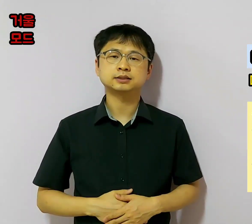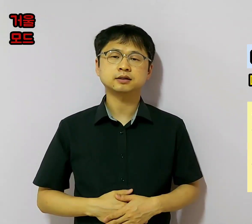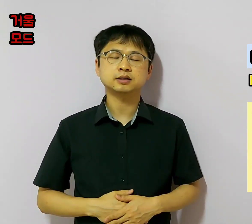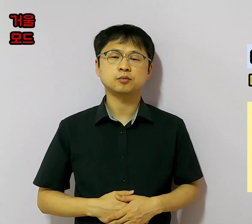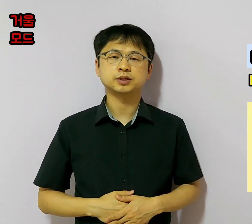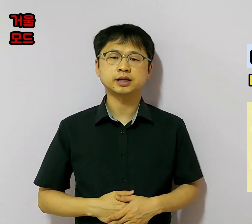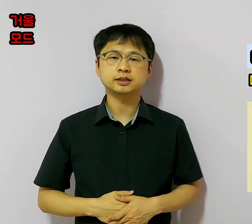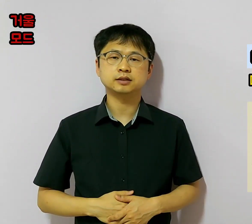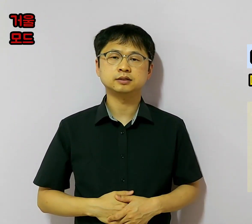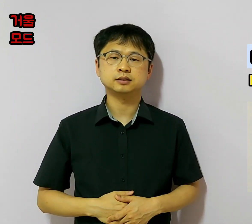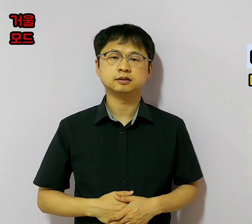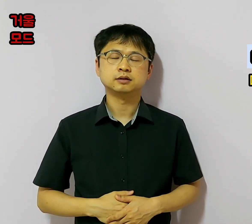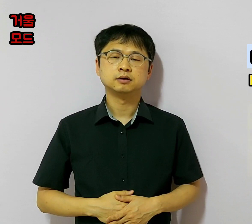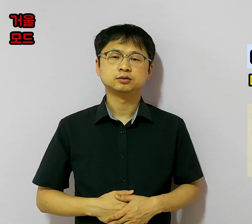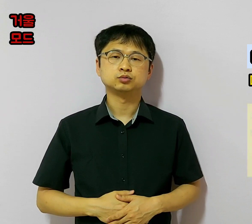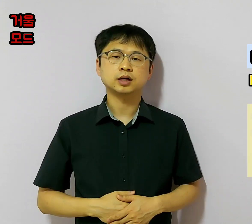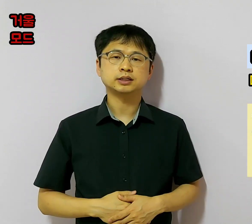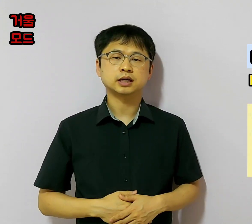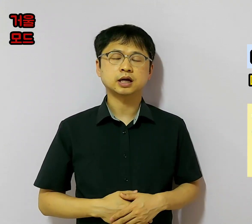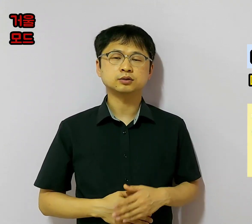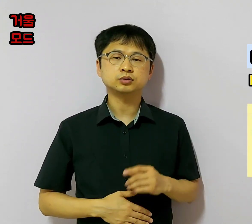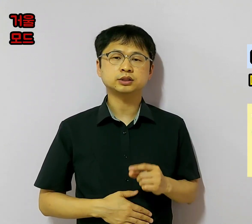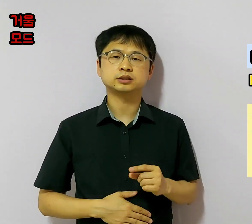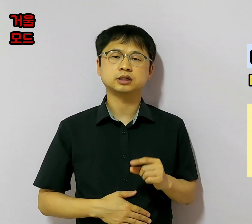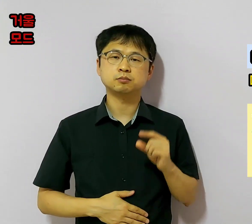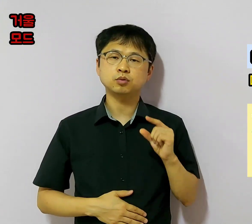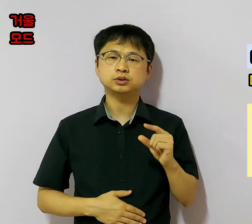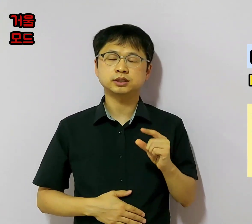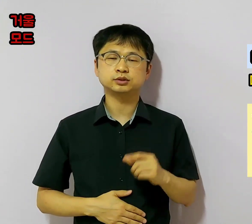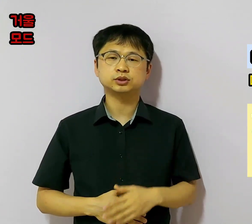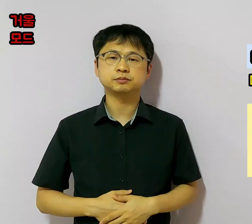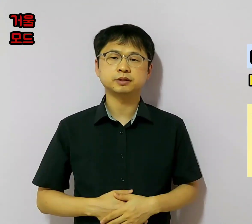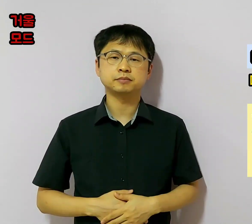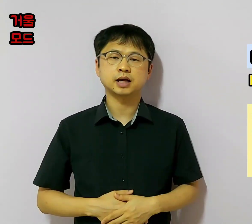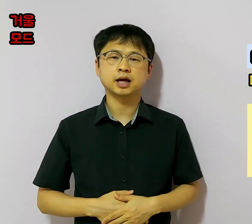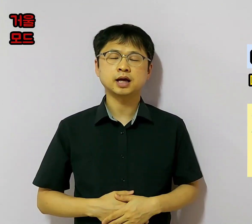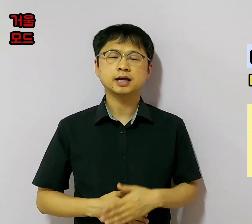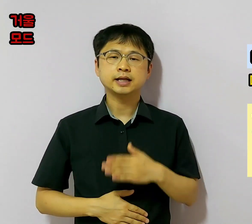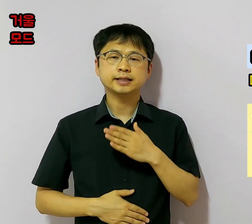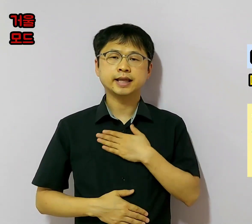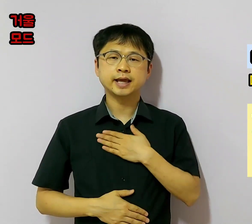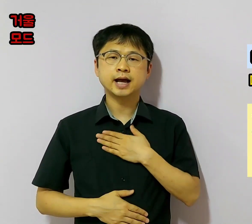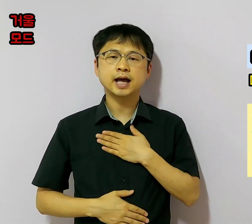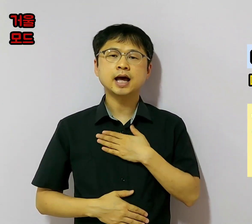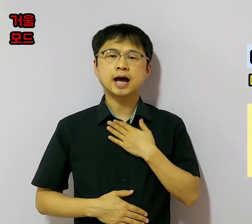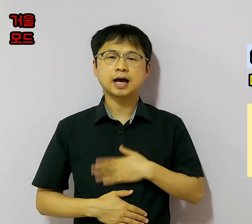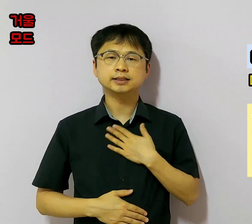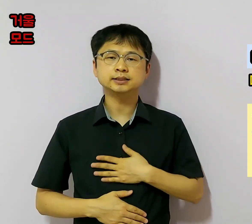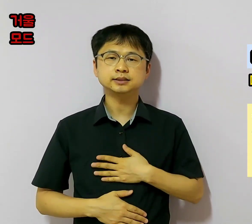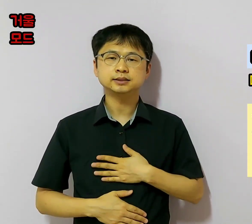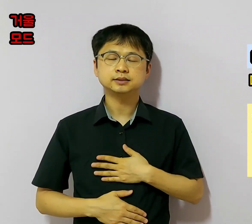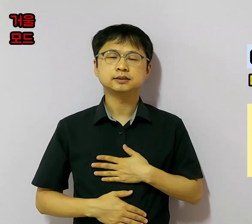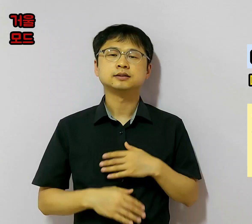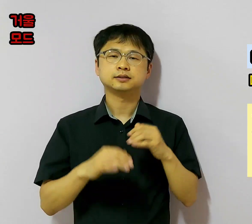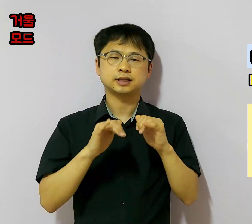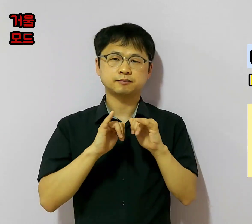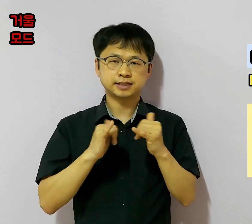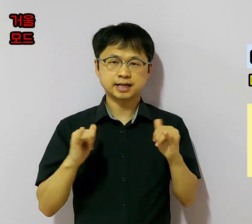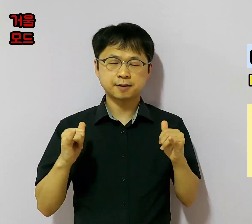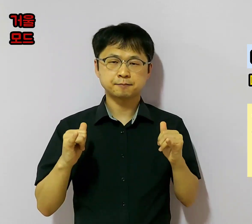섞여 나옵니다. 이때는 중간에 잠깐 휴식을 취하는 포즈를 해주시면 됩니다. 내가 아는 그 다음 사람,